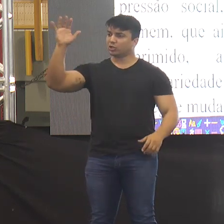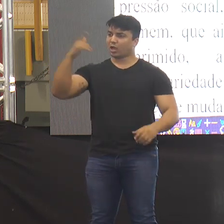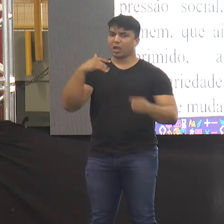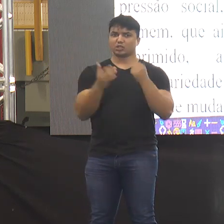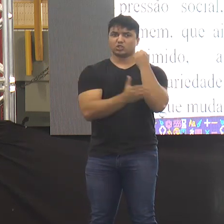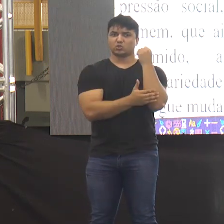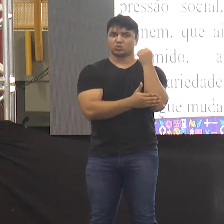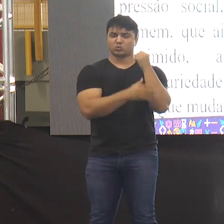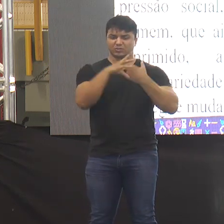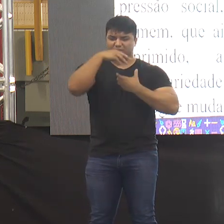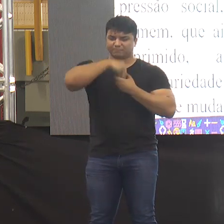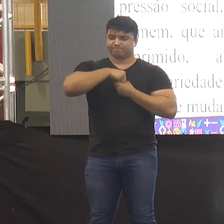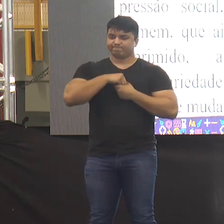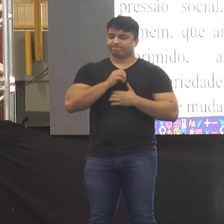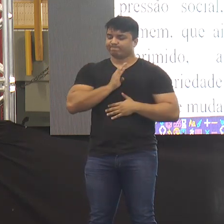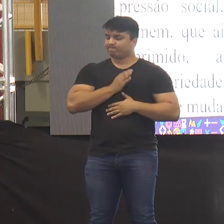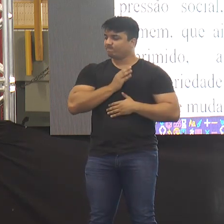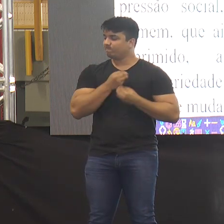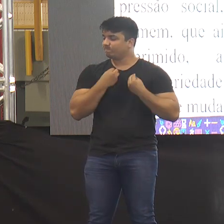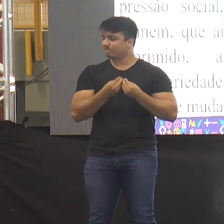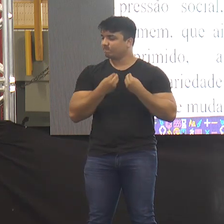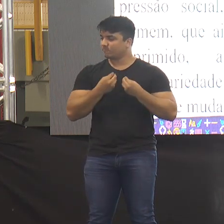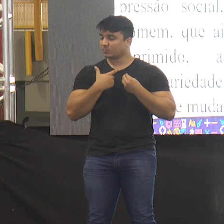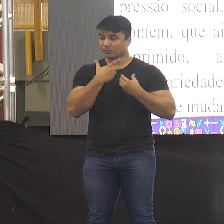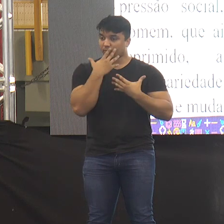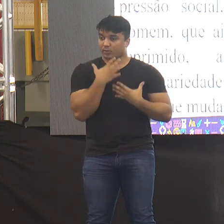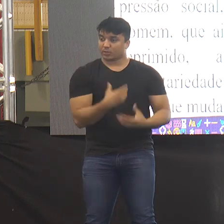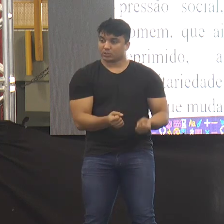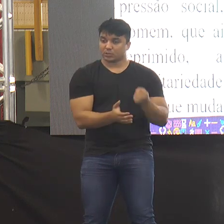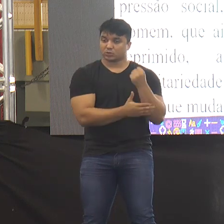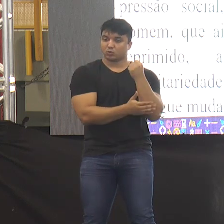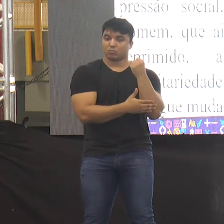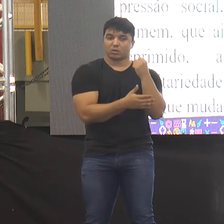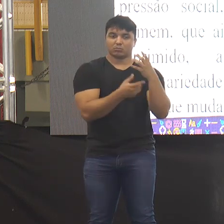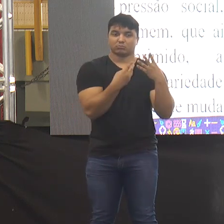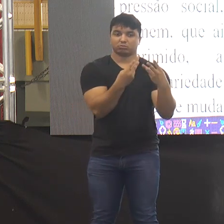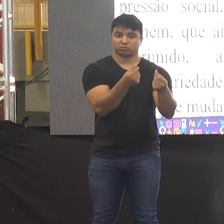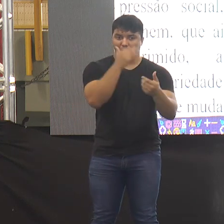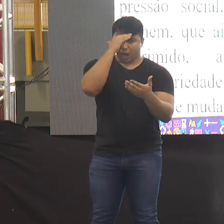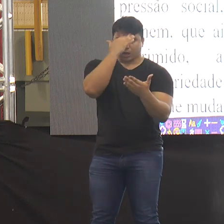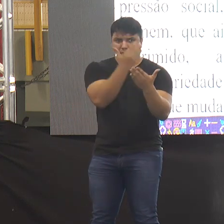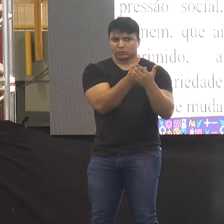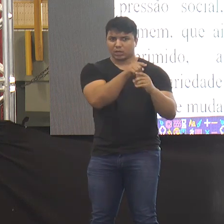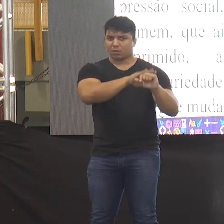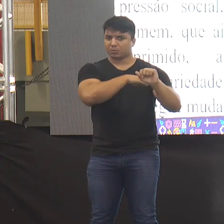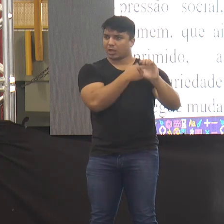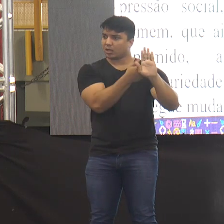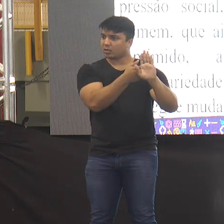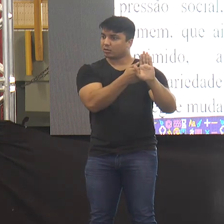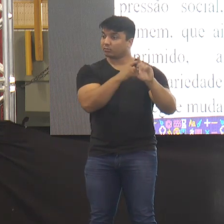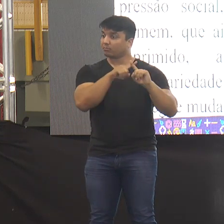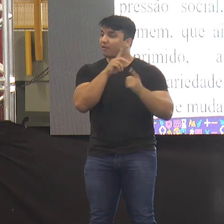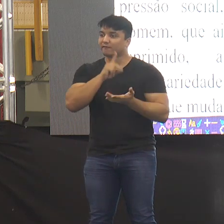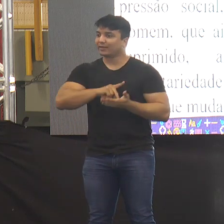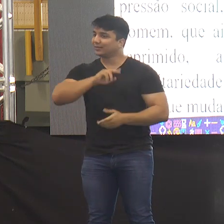vai brotando dentro dele. E ele se deixa levar tanto pelo ciúme que ele acredita que a mulher traiu. E